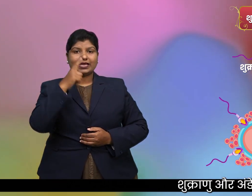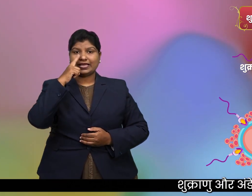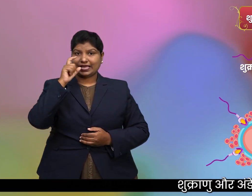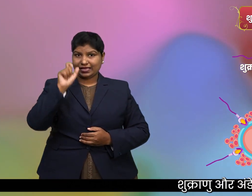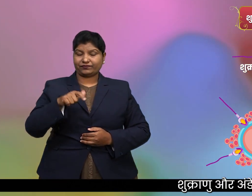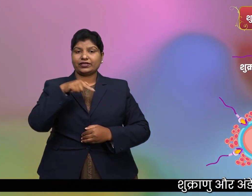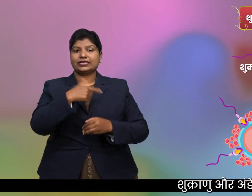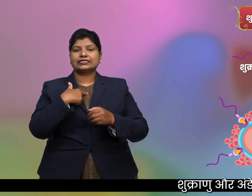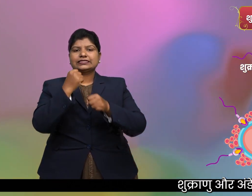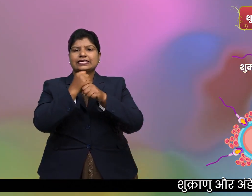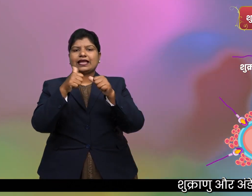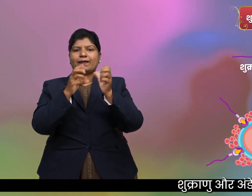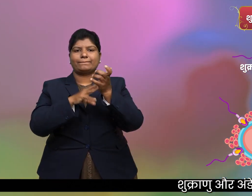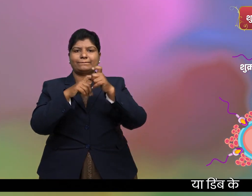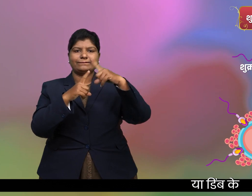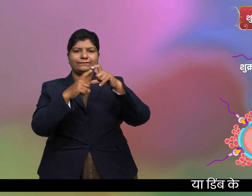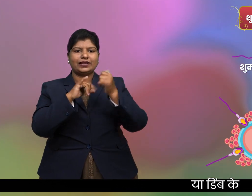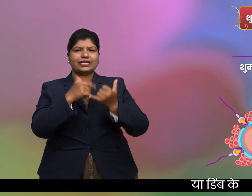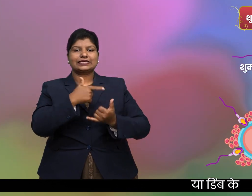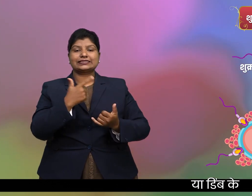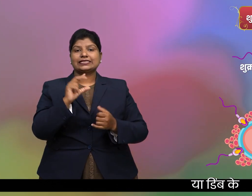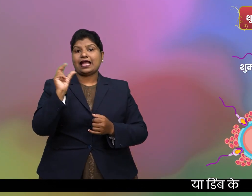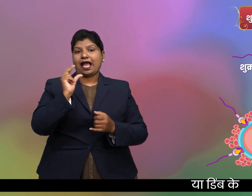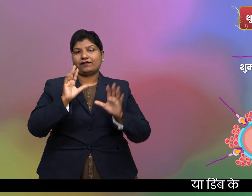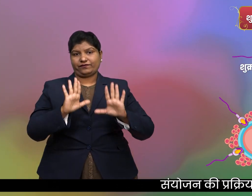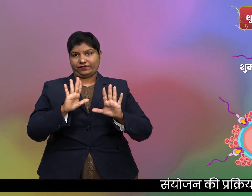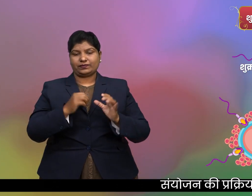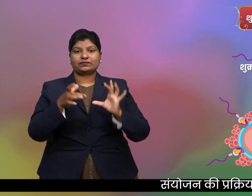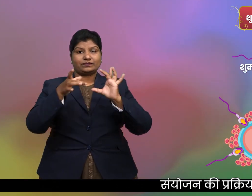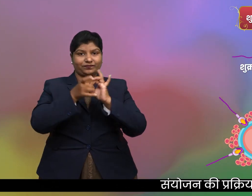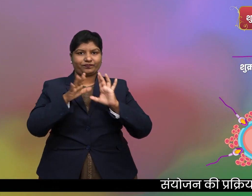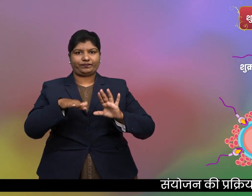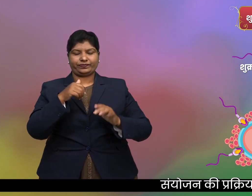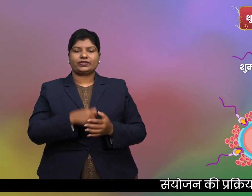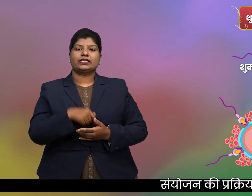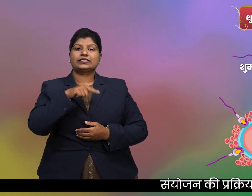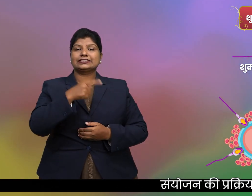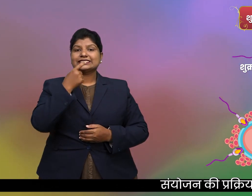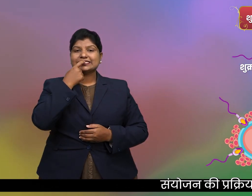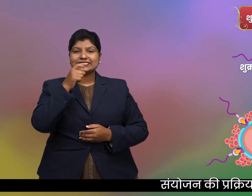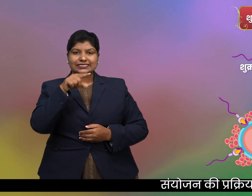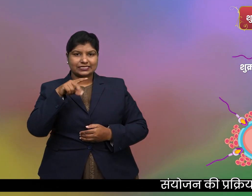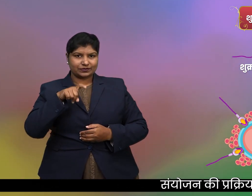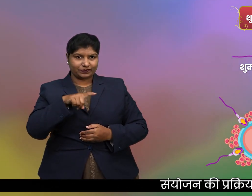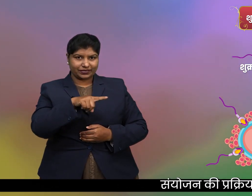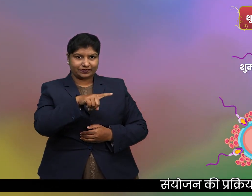शुक्राणु और अंडे या डिंब के संयोजन की प्रक्रिया